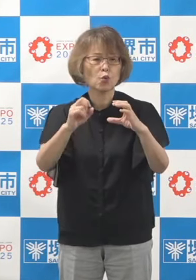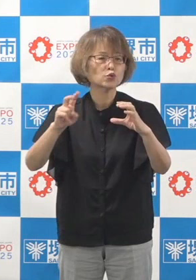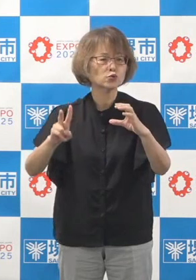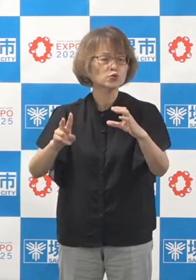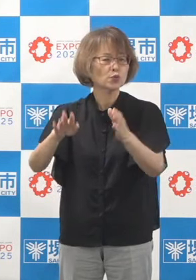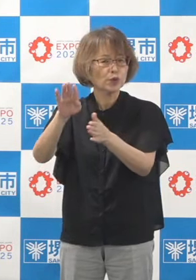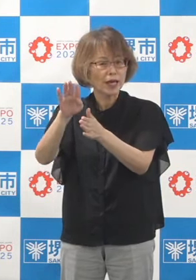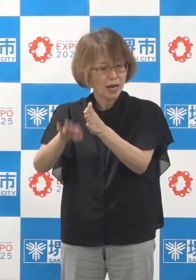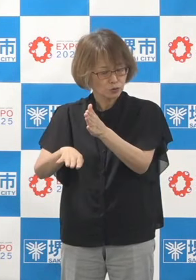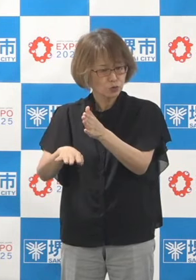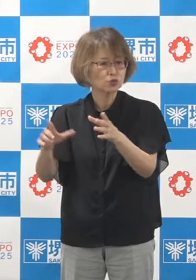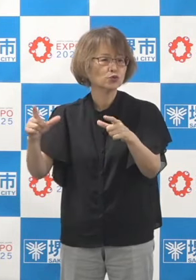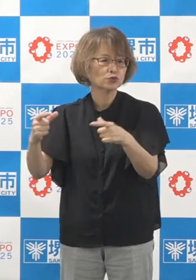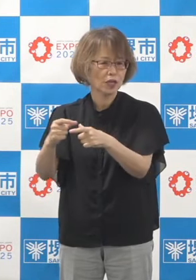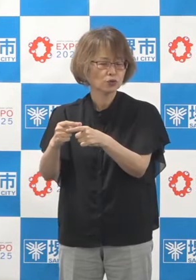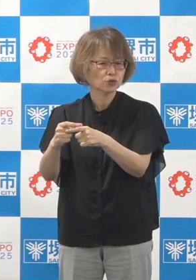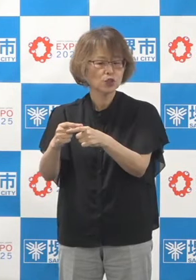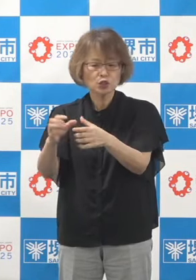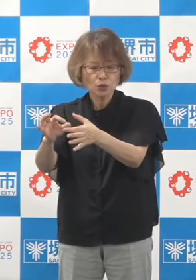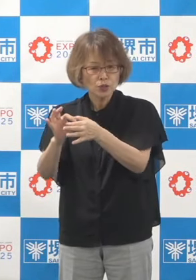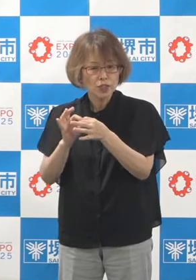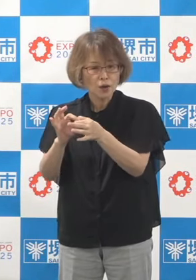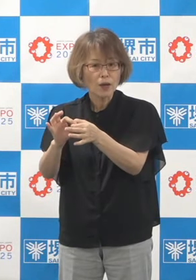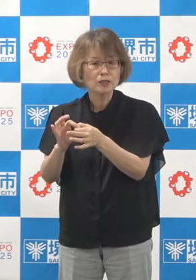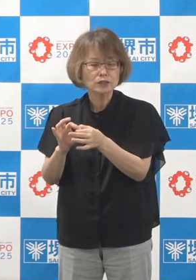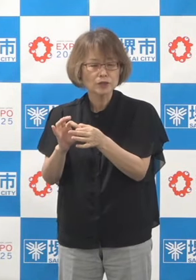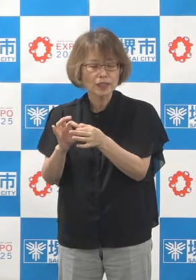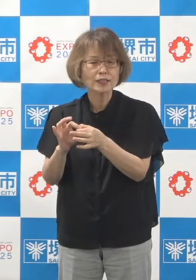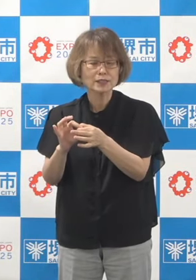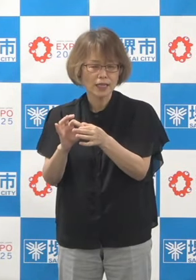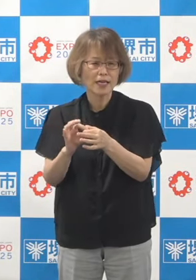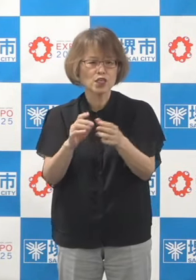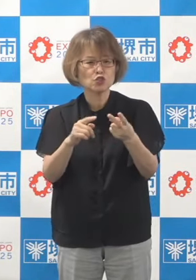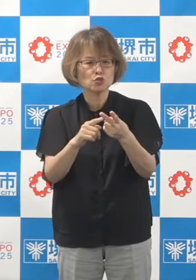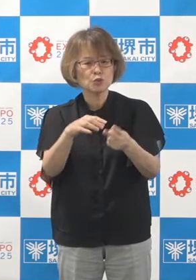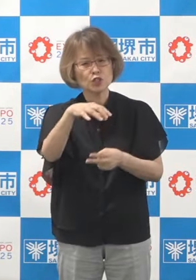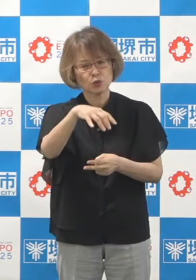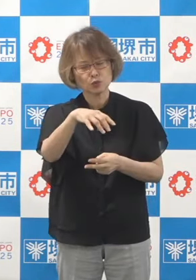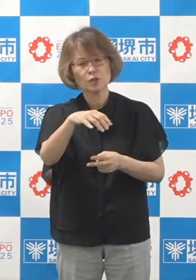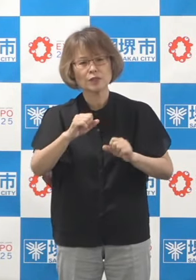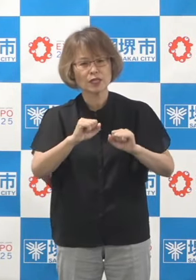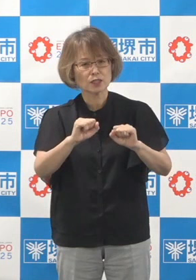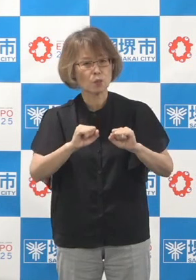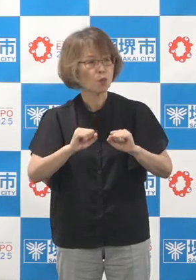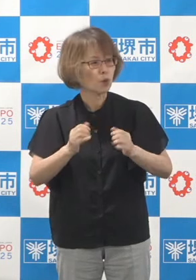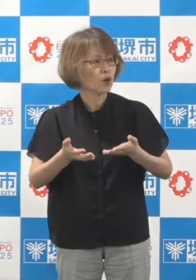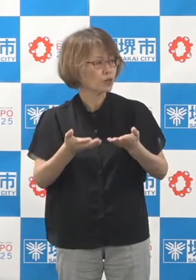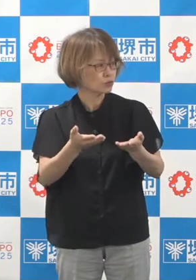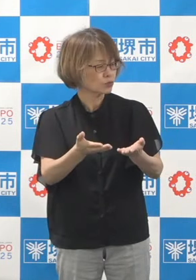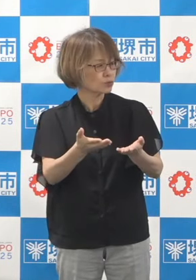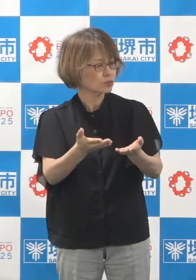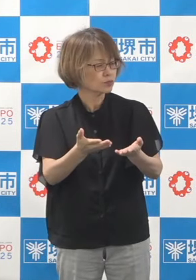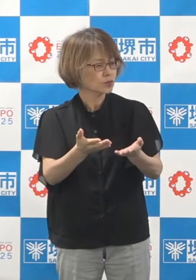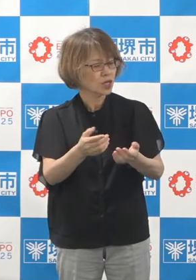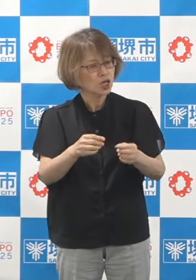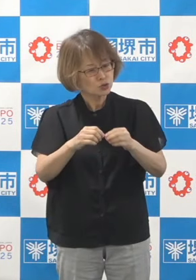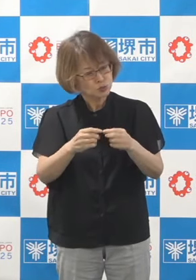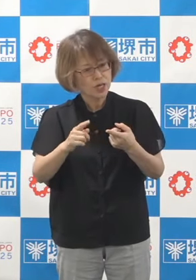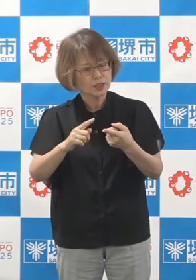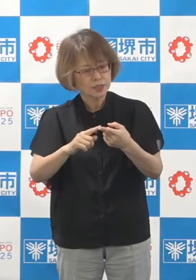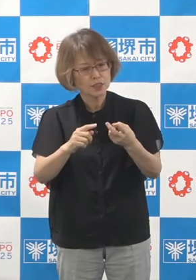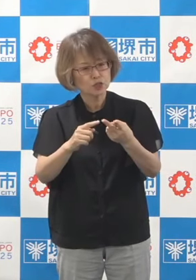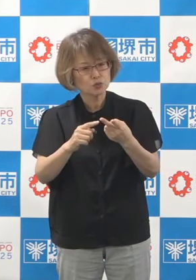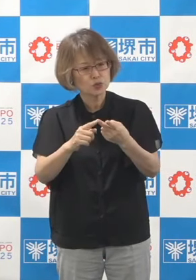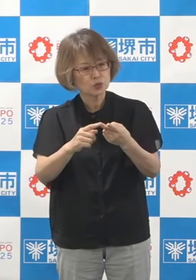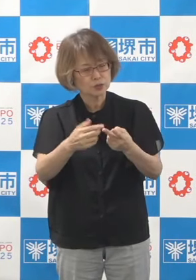こに連動する形で郵便局としても取り組んでいただくということです。具体的に郵便局さんから提案いただいている内容があれ